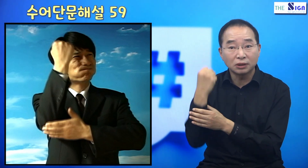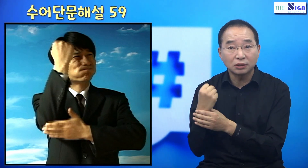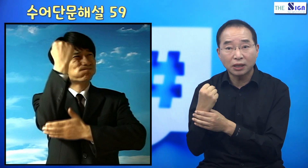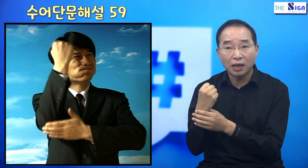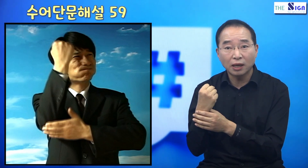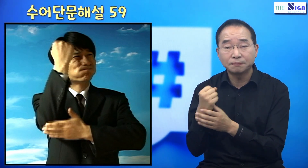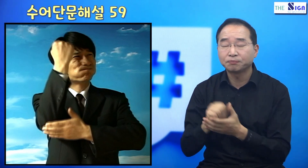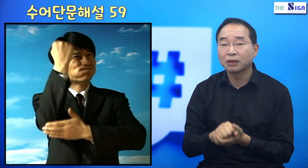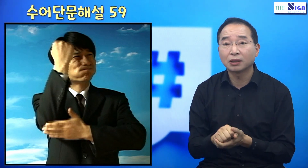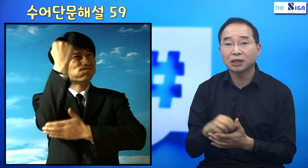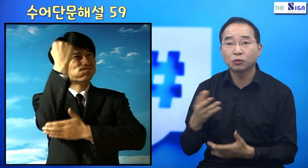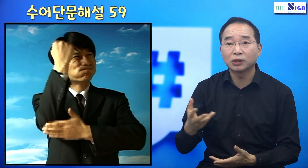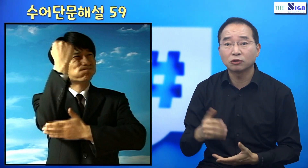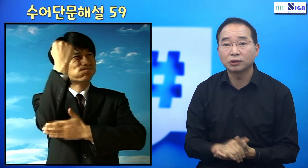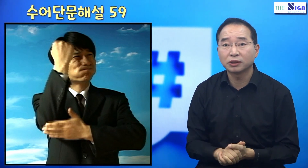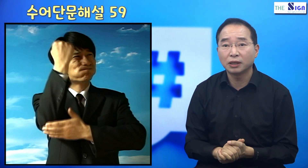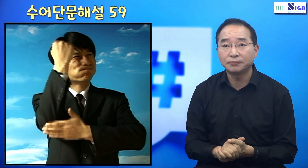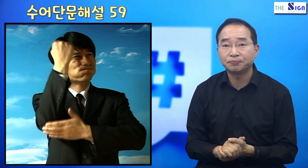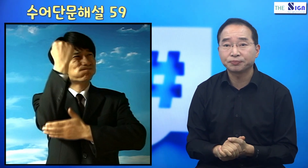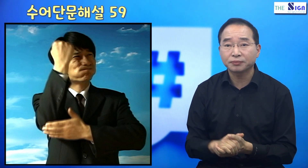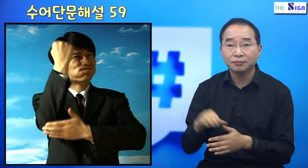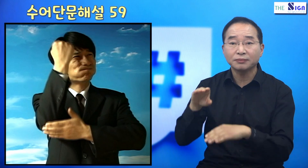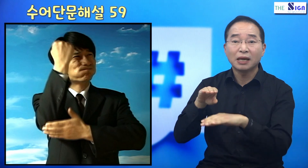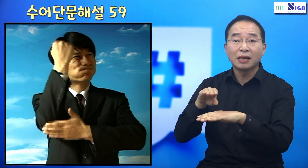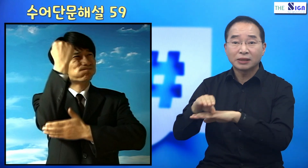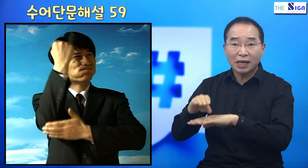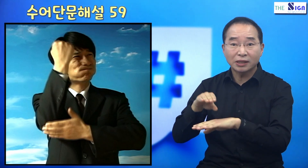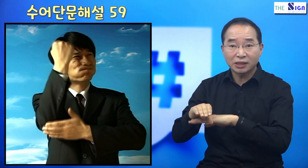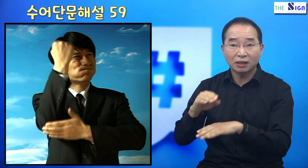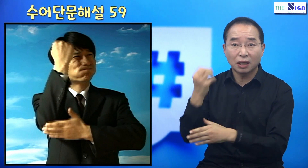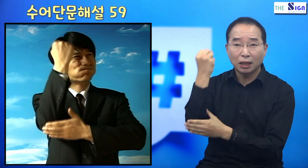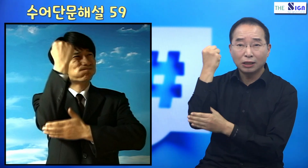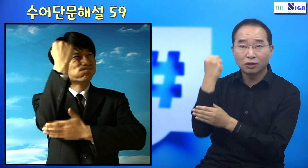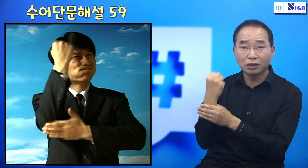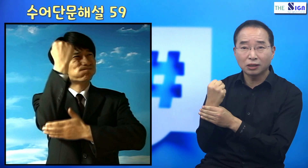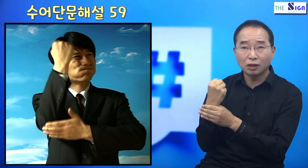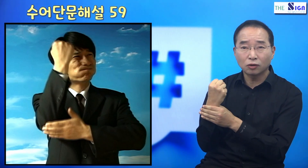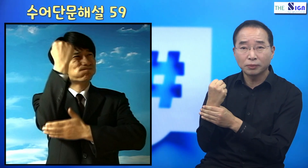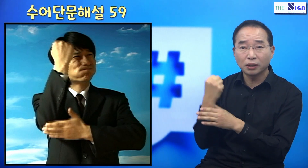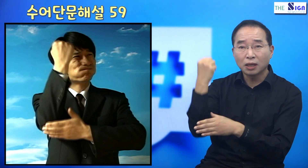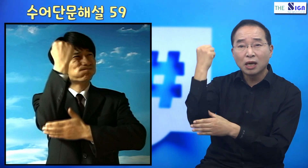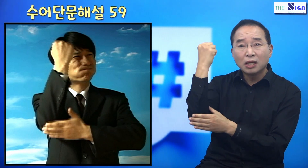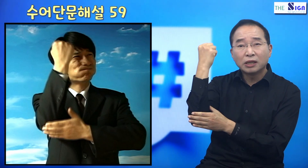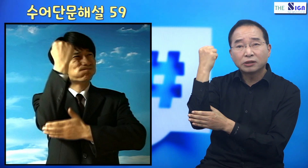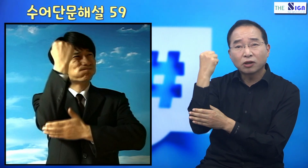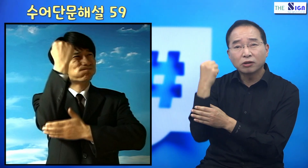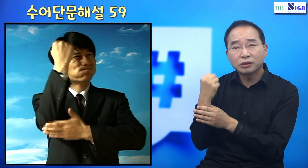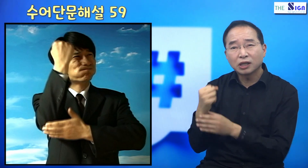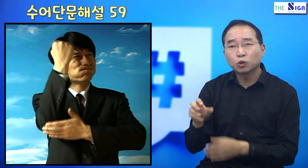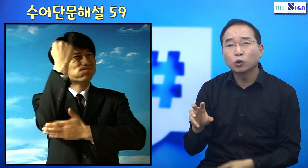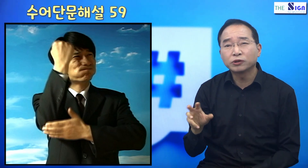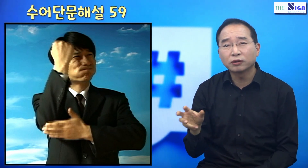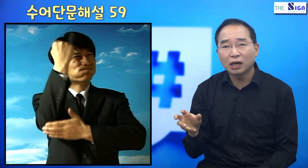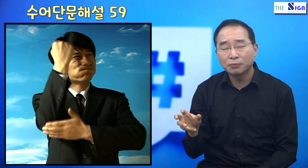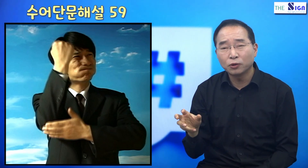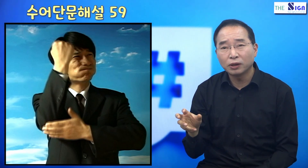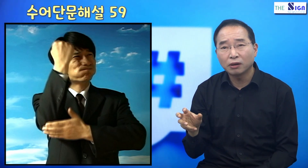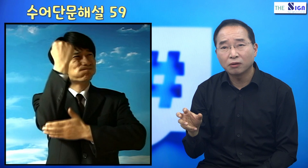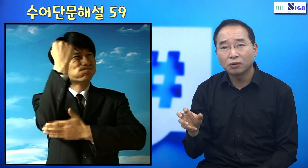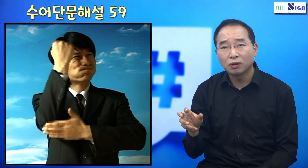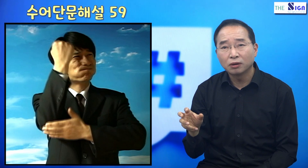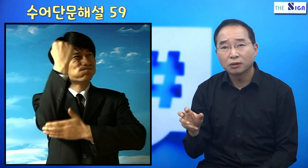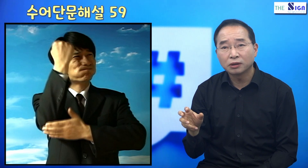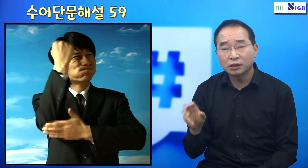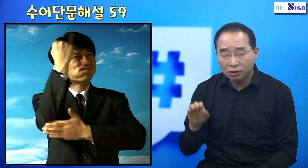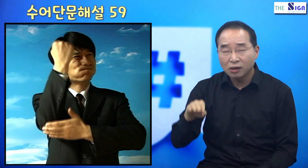부분도 쓰는데 만약 자동차로 쓸 때는 차긴 차인데 이렇게 됐다 그러면 이게 썩었으니까 녹슬었다는